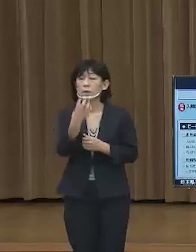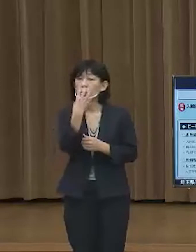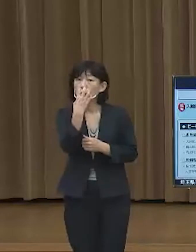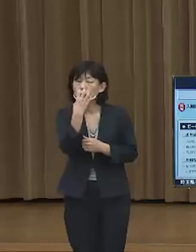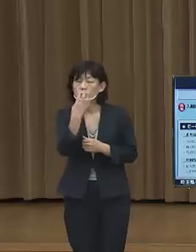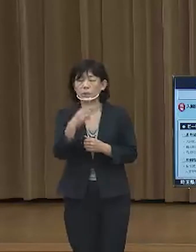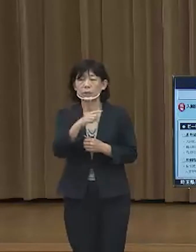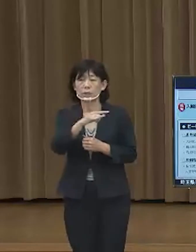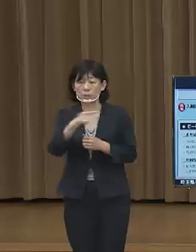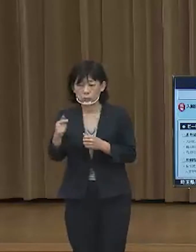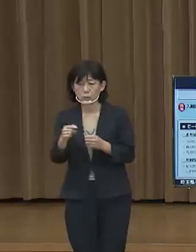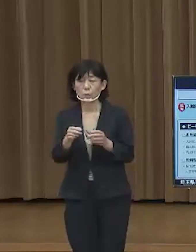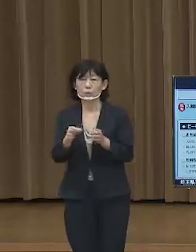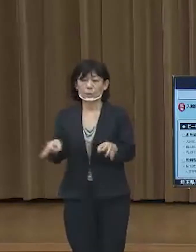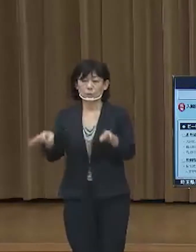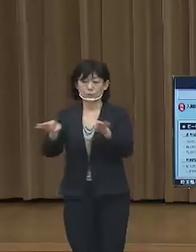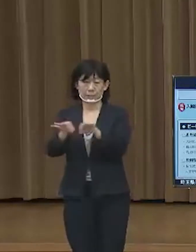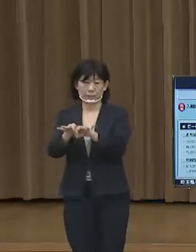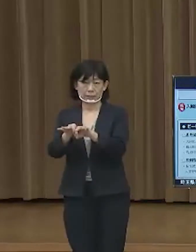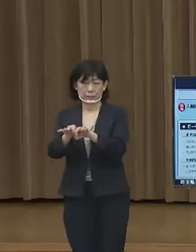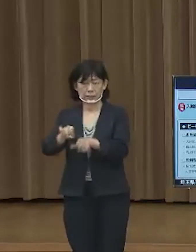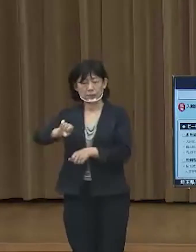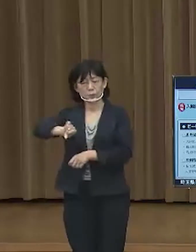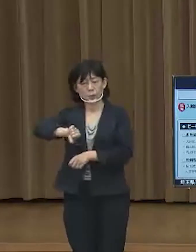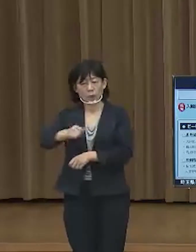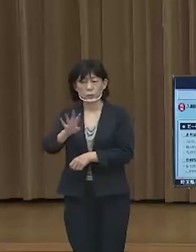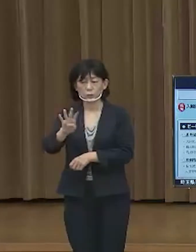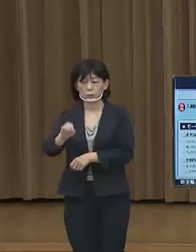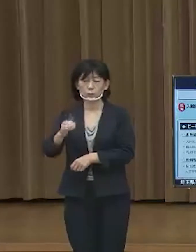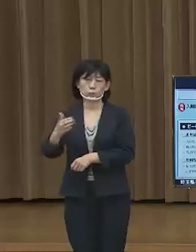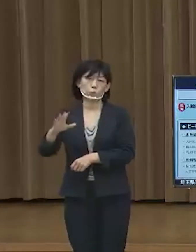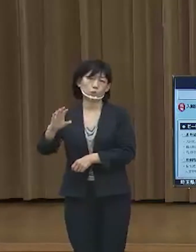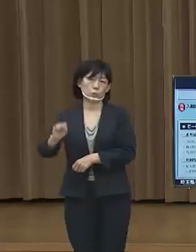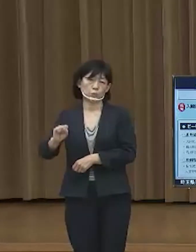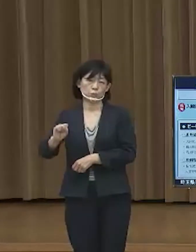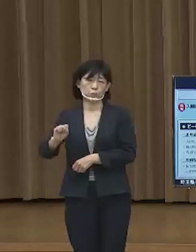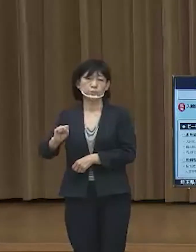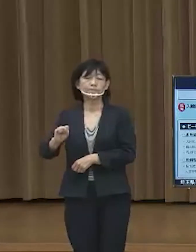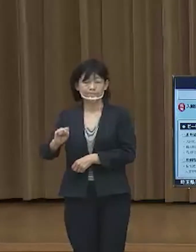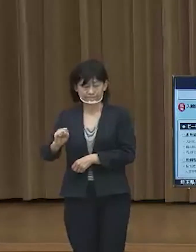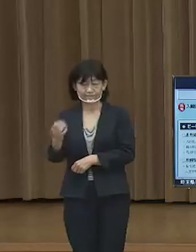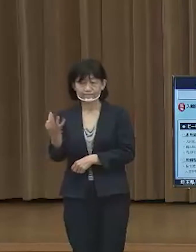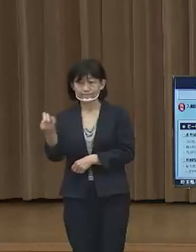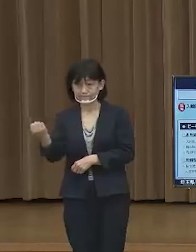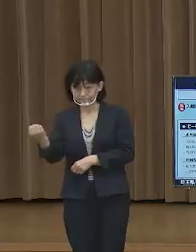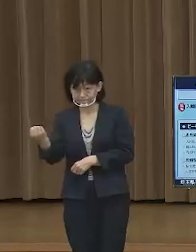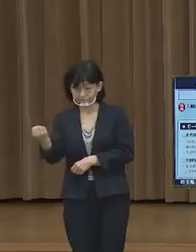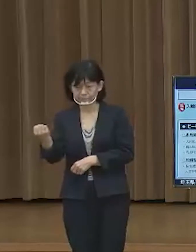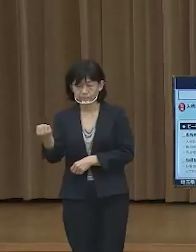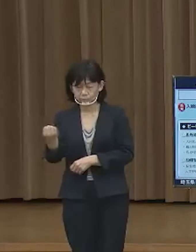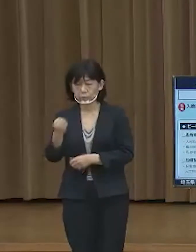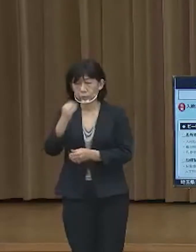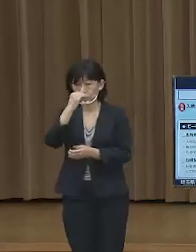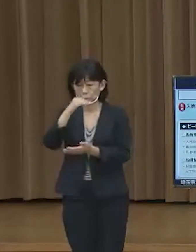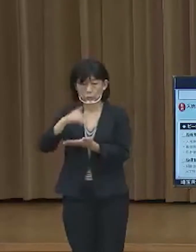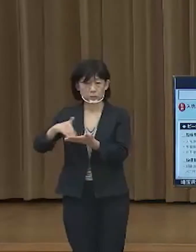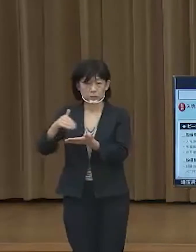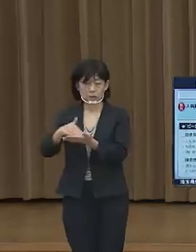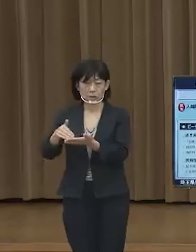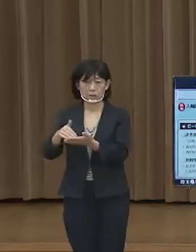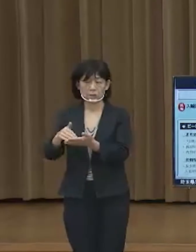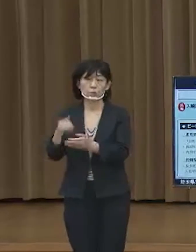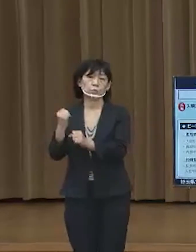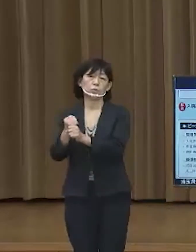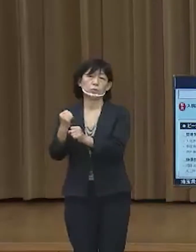の合わせて549億1050万3000円をお願いを